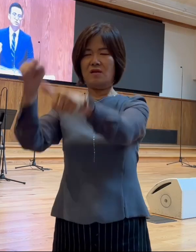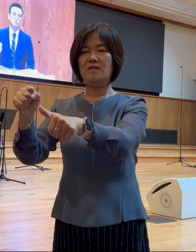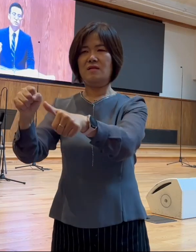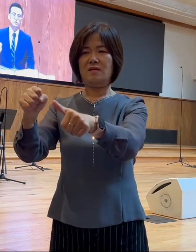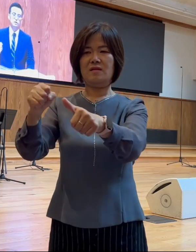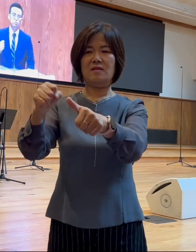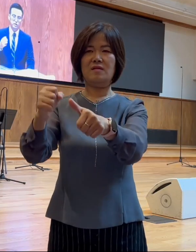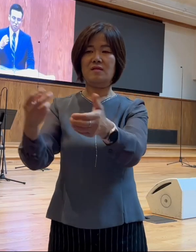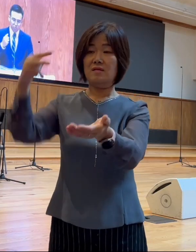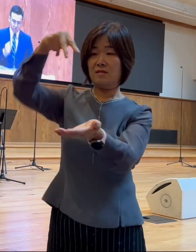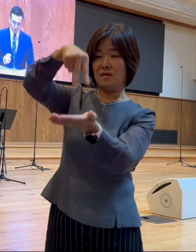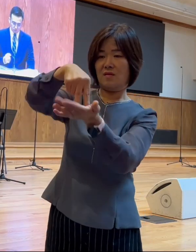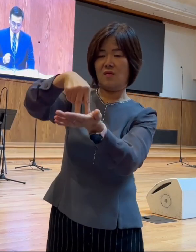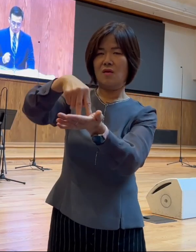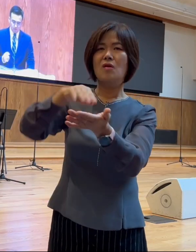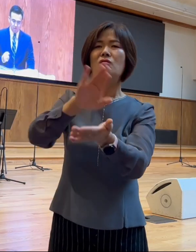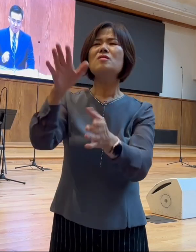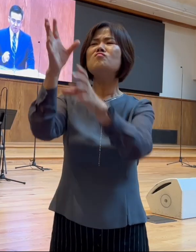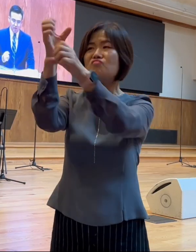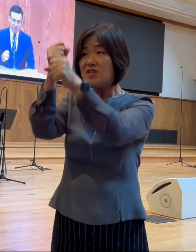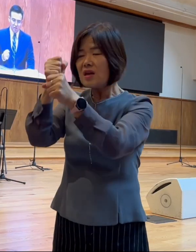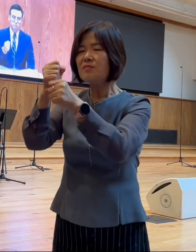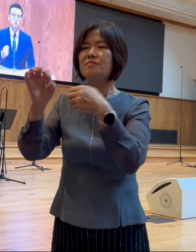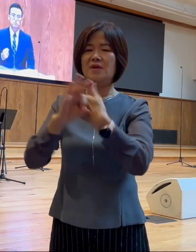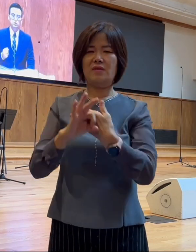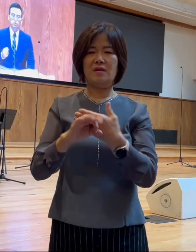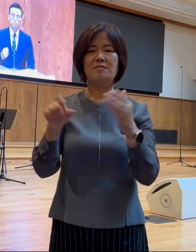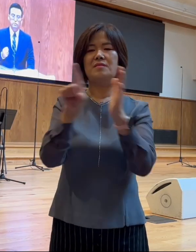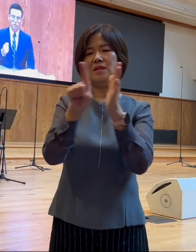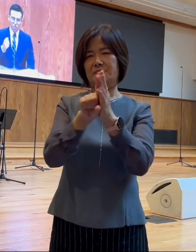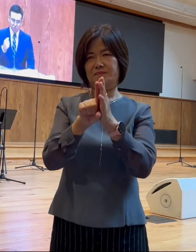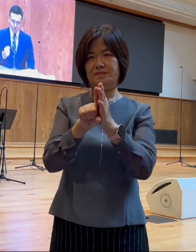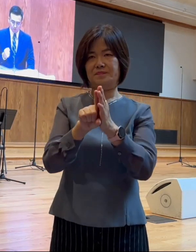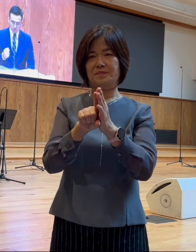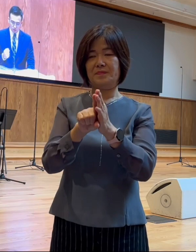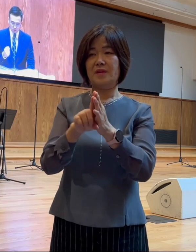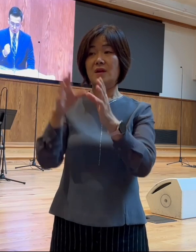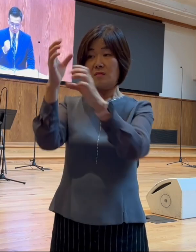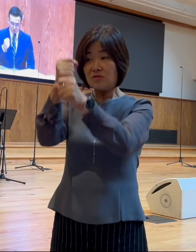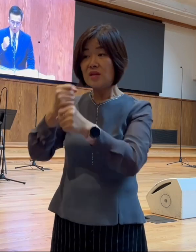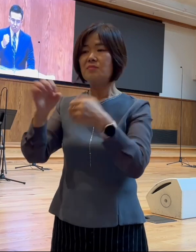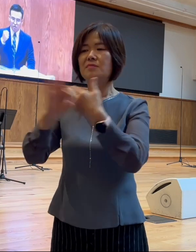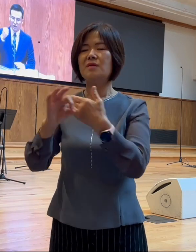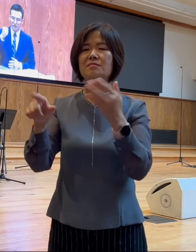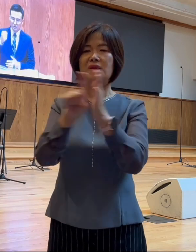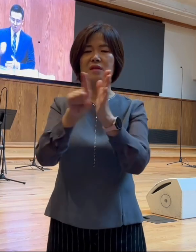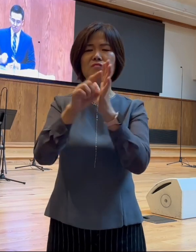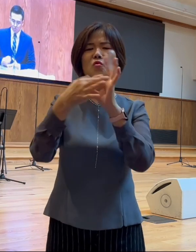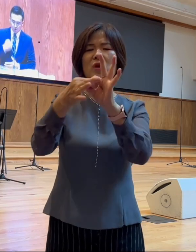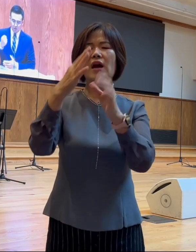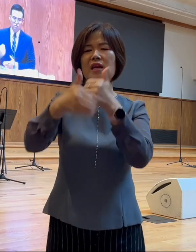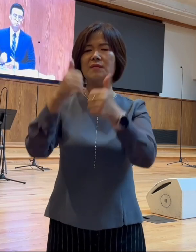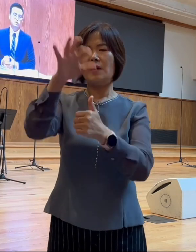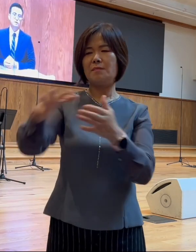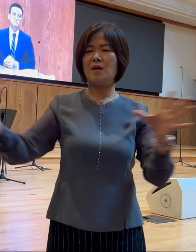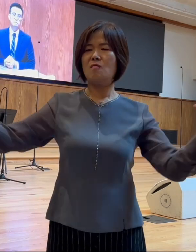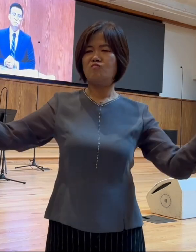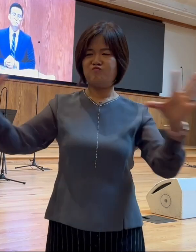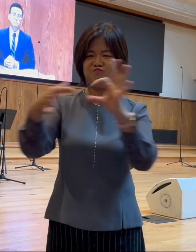거예요. 우리가 그걸 붙잡으면, 그게 믿음이죠. 그걸 붙잡으면 이 믿음을 통해 우리가 하나님과 묶이는